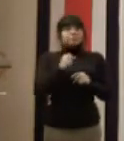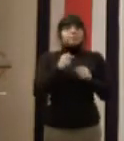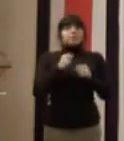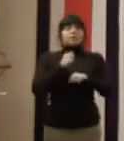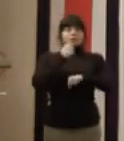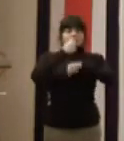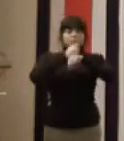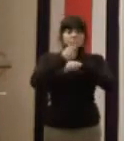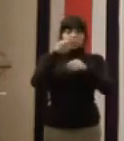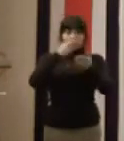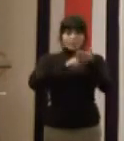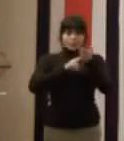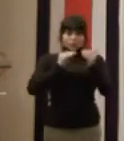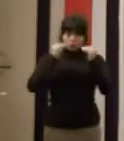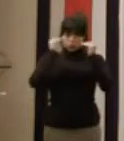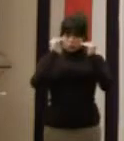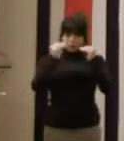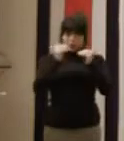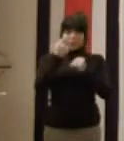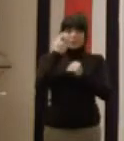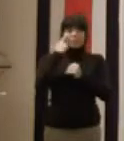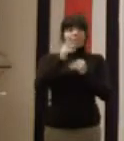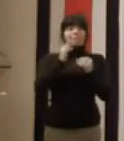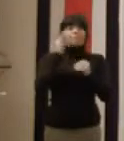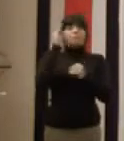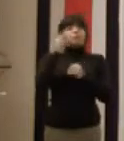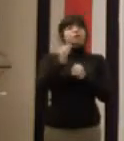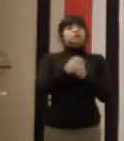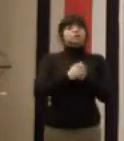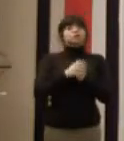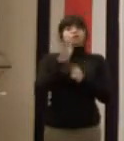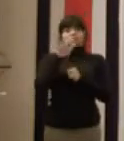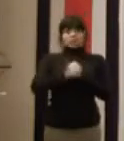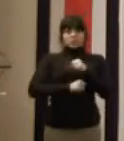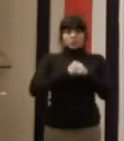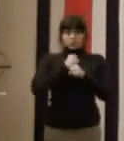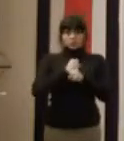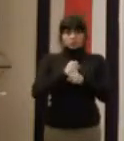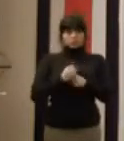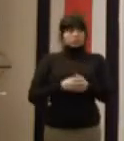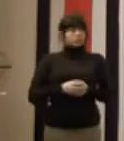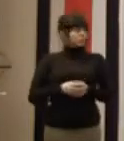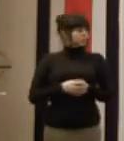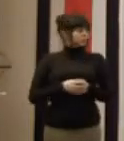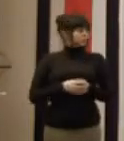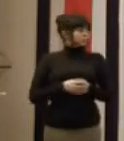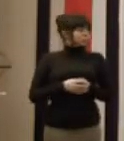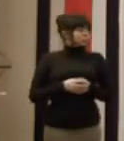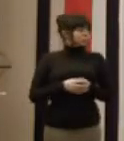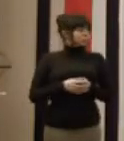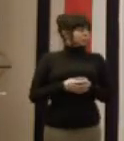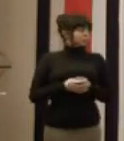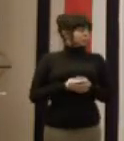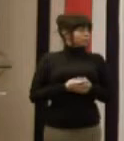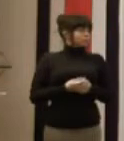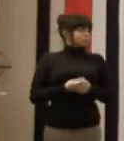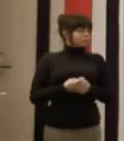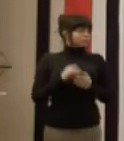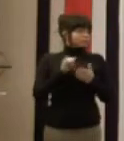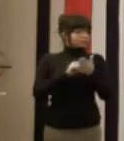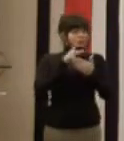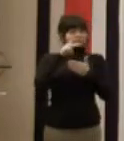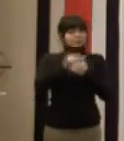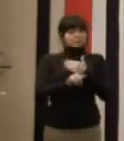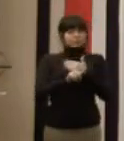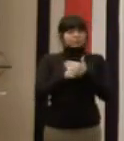consolidación de una matrícula superior para los próximos 5 años. Es el